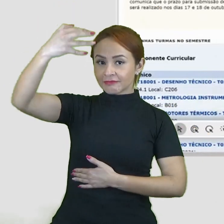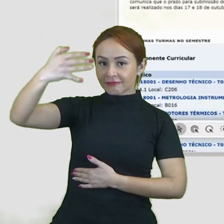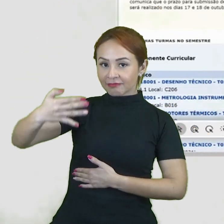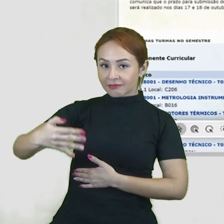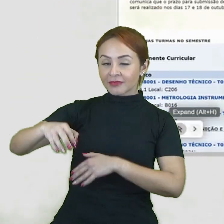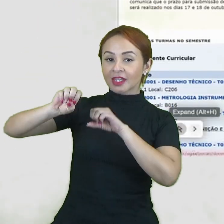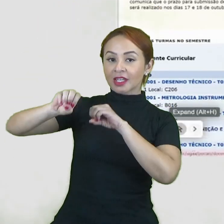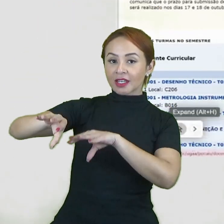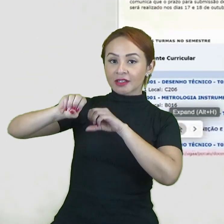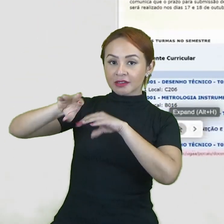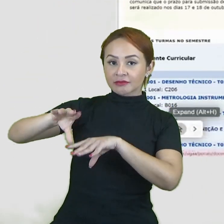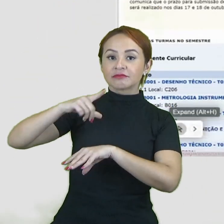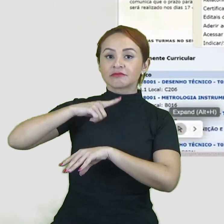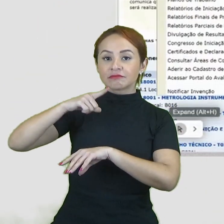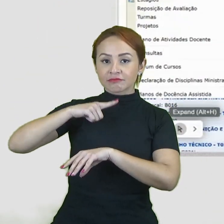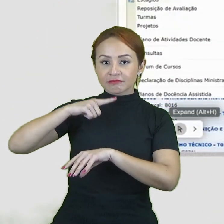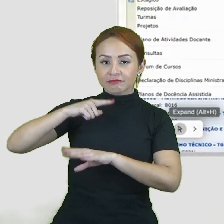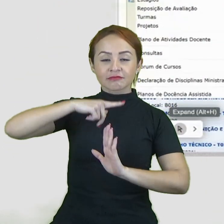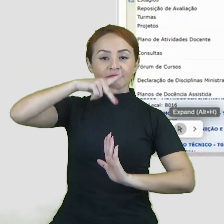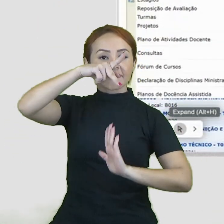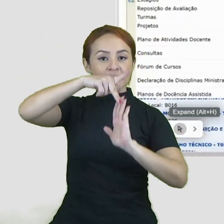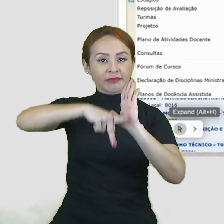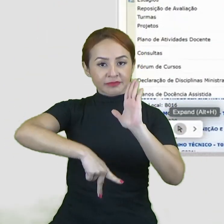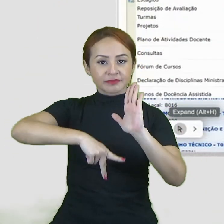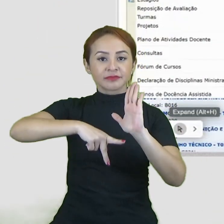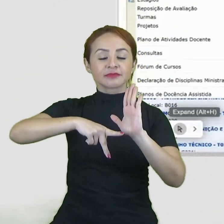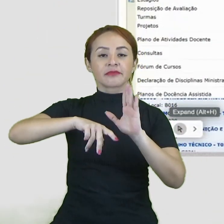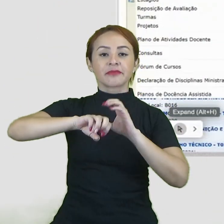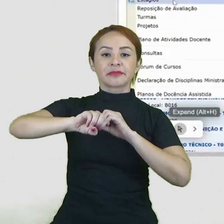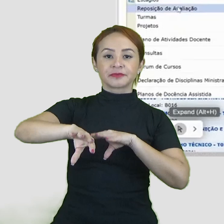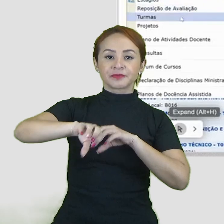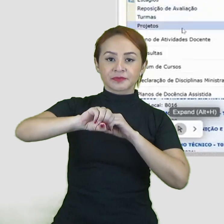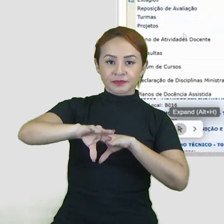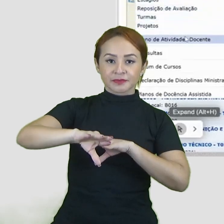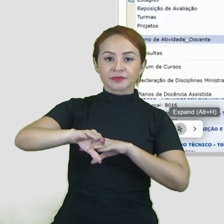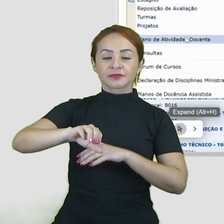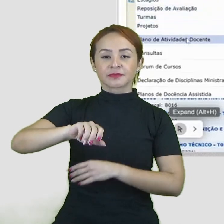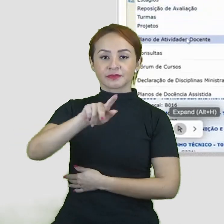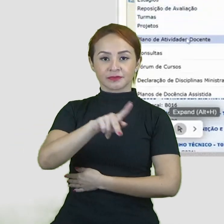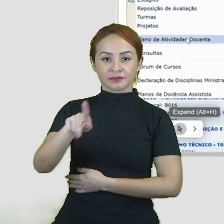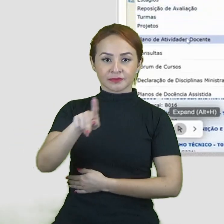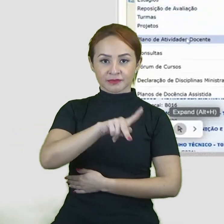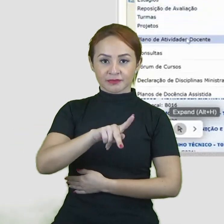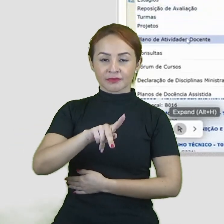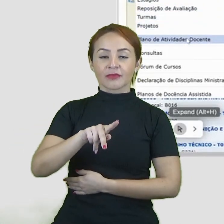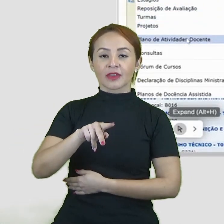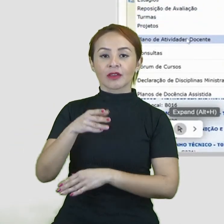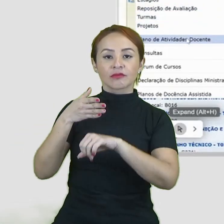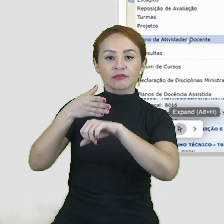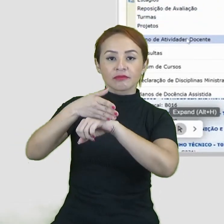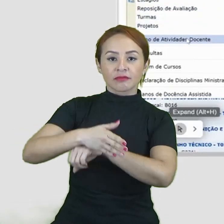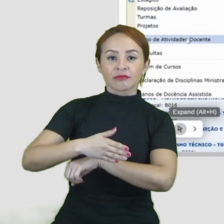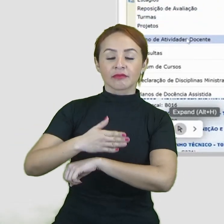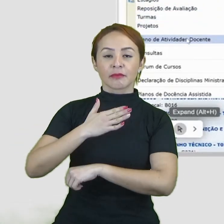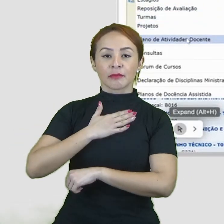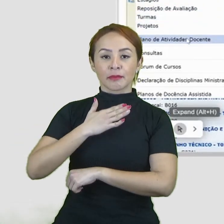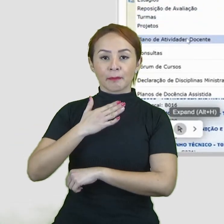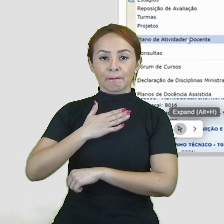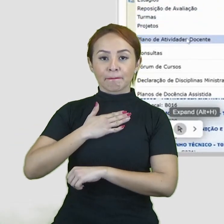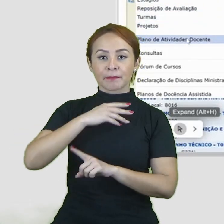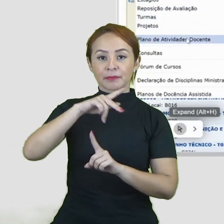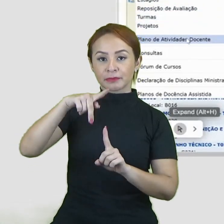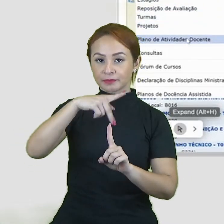Por meio desse acesso, nós vamos na aba Ensino e vai estar disponível o plano de